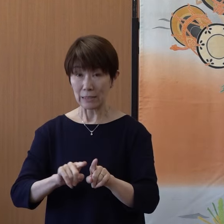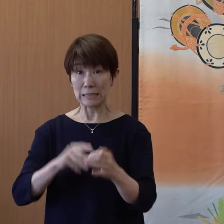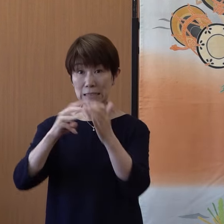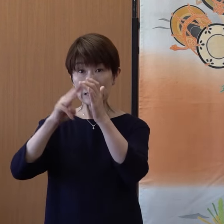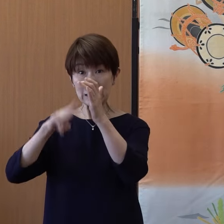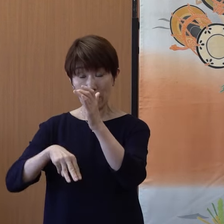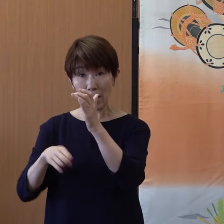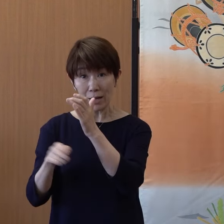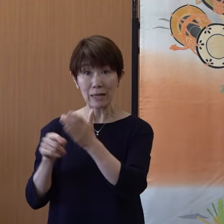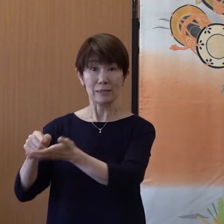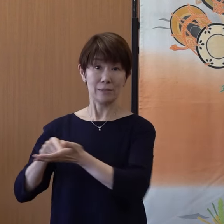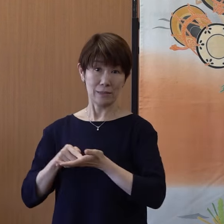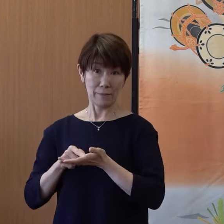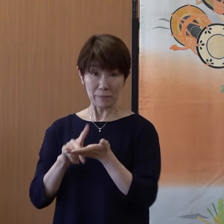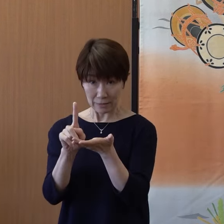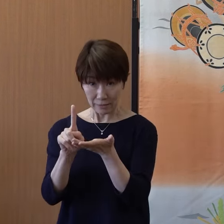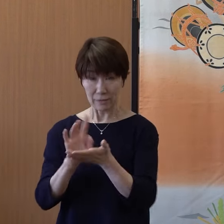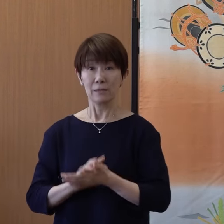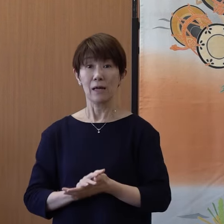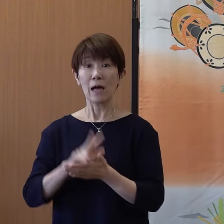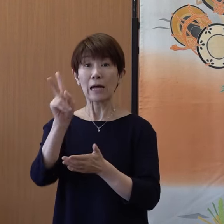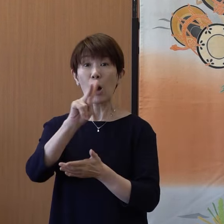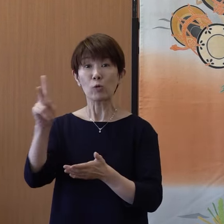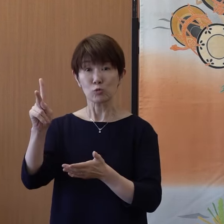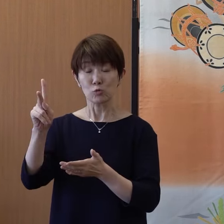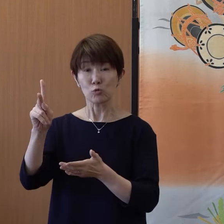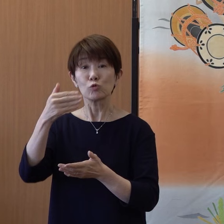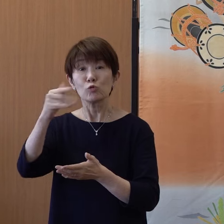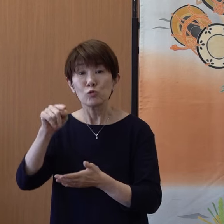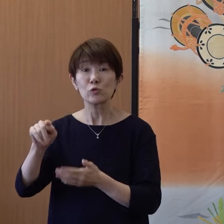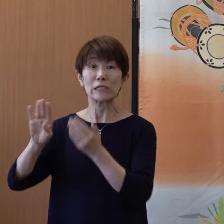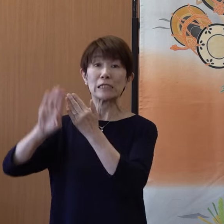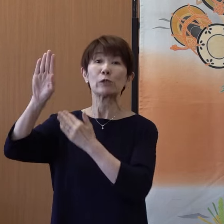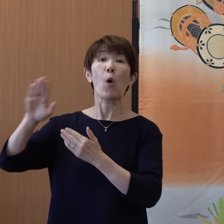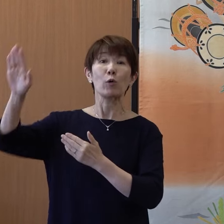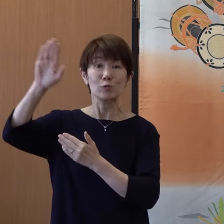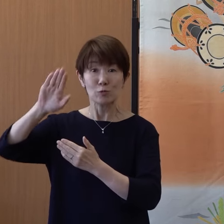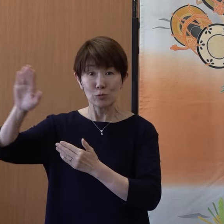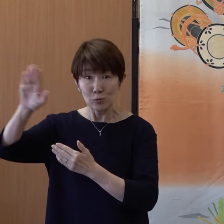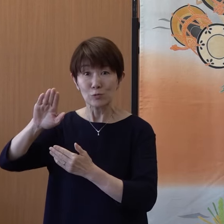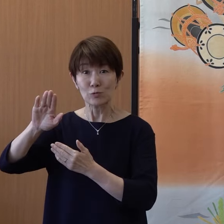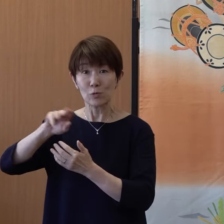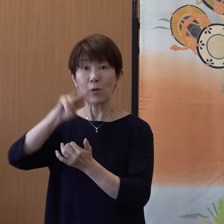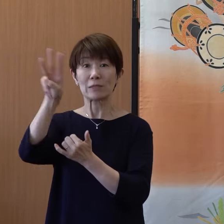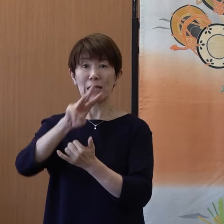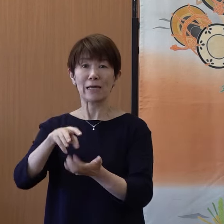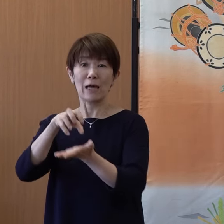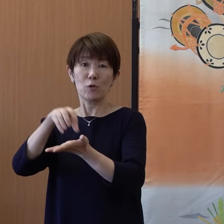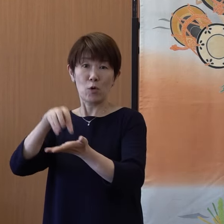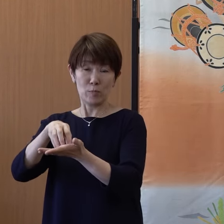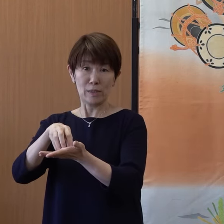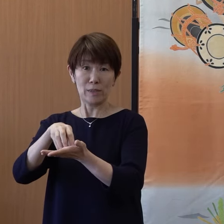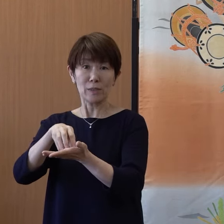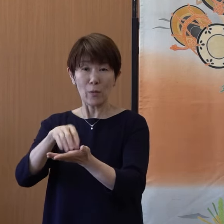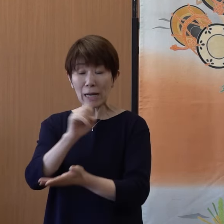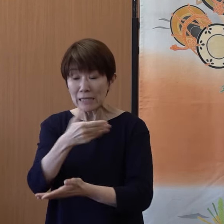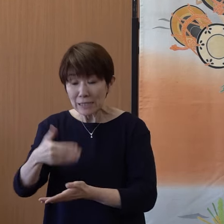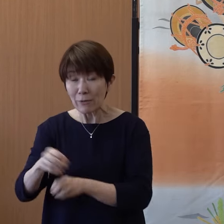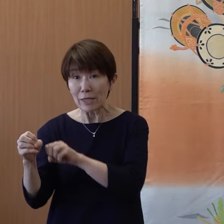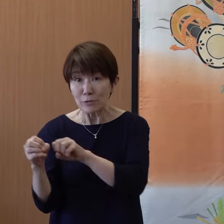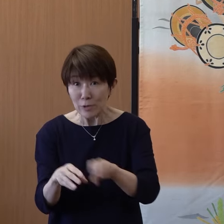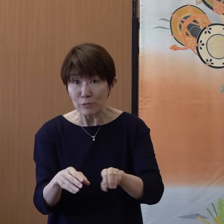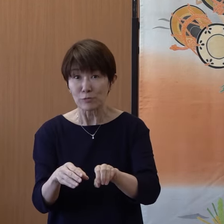から河北郡以北の災害廃棄物受け入れ要請があり調整を進めてきたところ